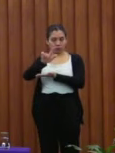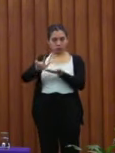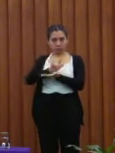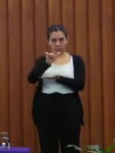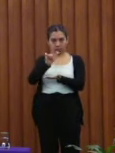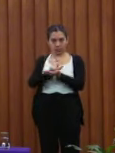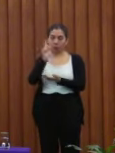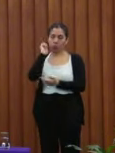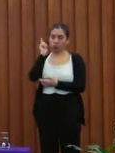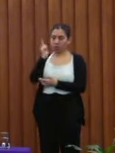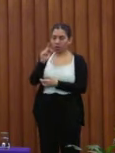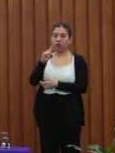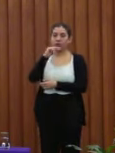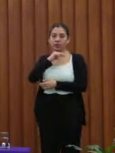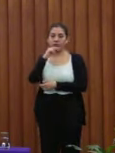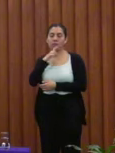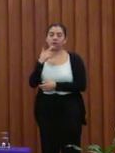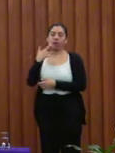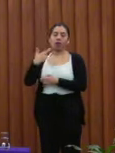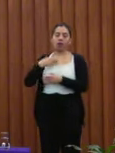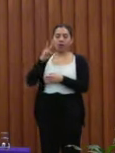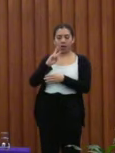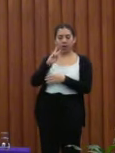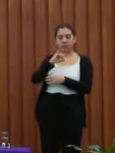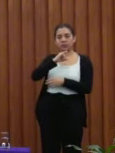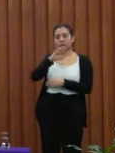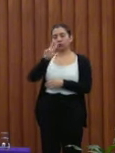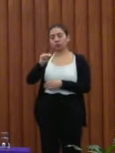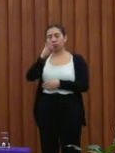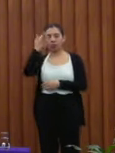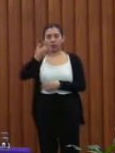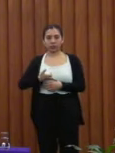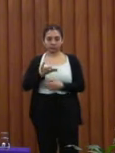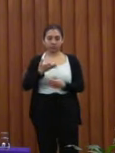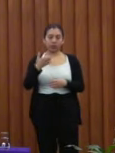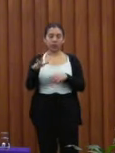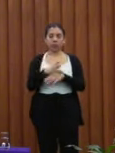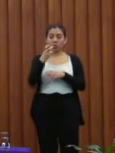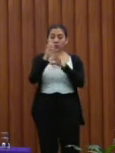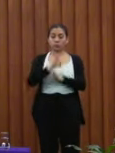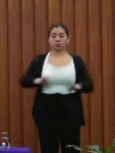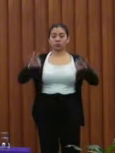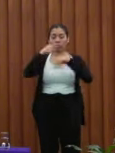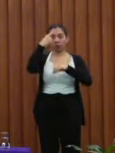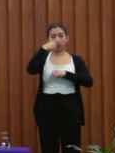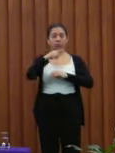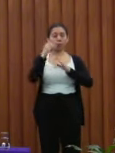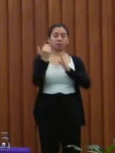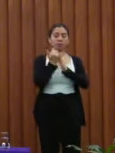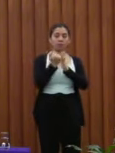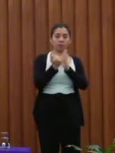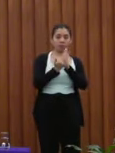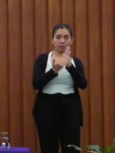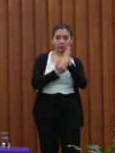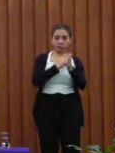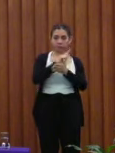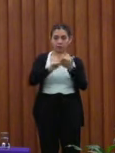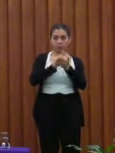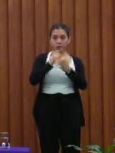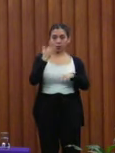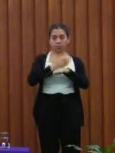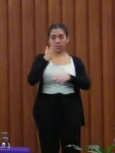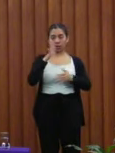la homologación, su propuesta de homologación de esta figura en los códigos penales. Hasta la fecha solamente hay